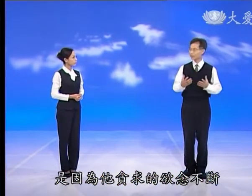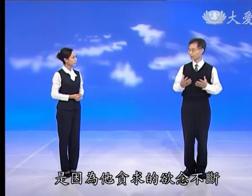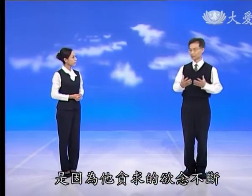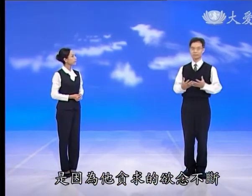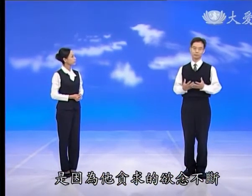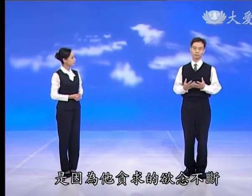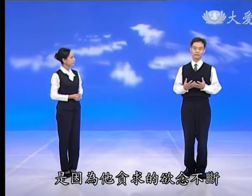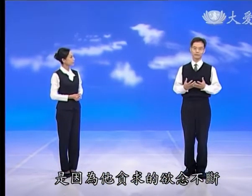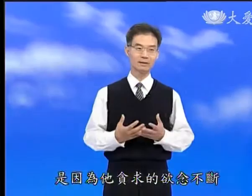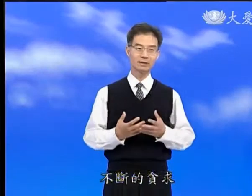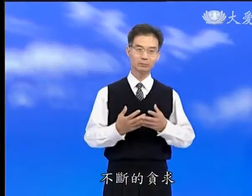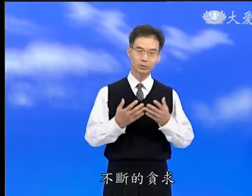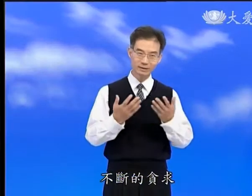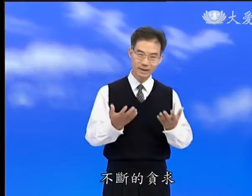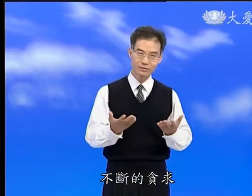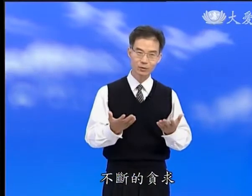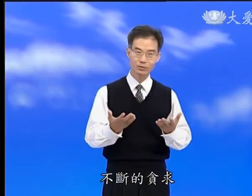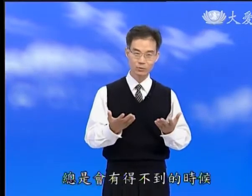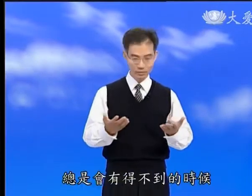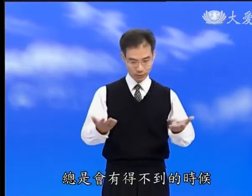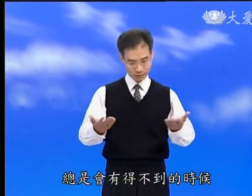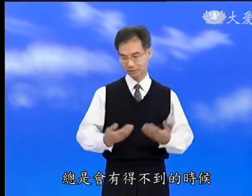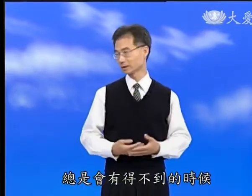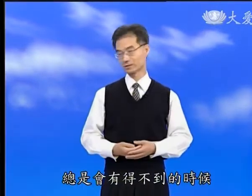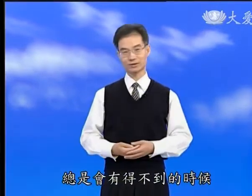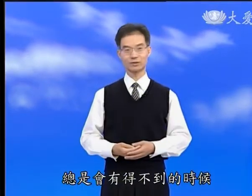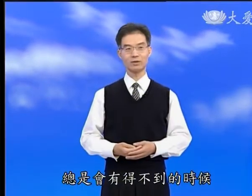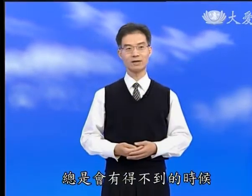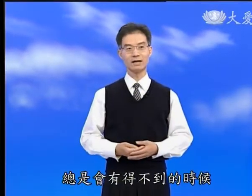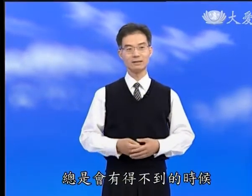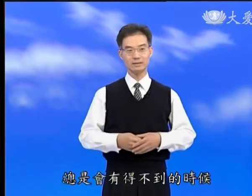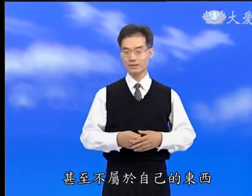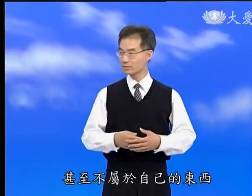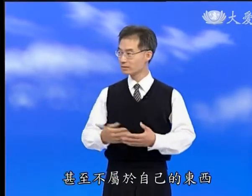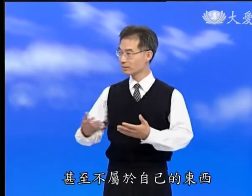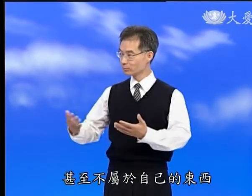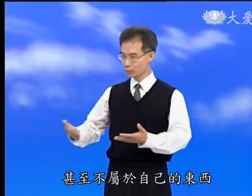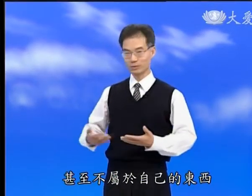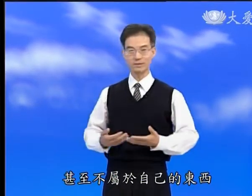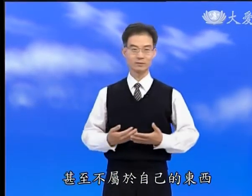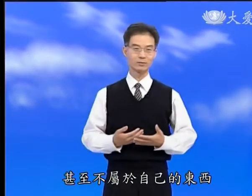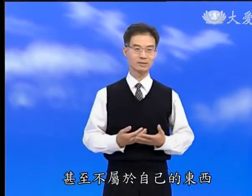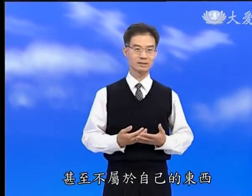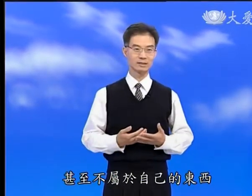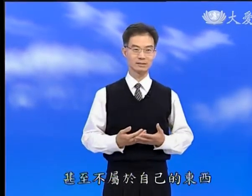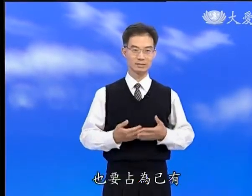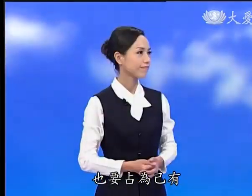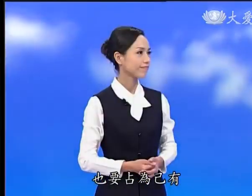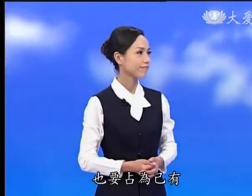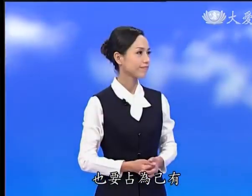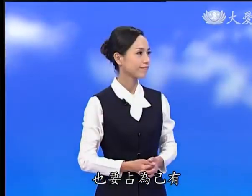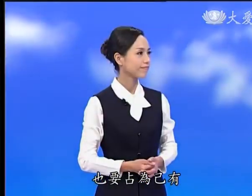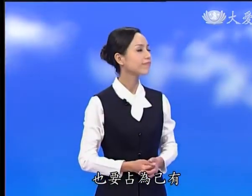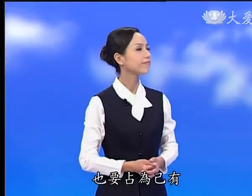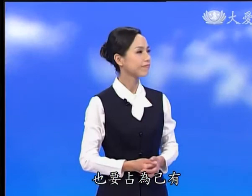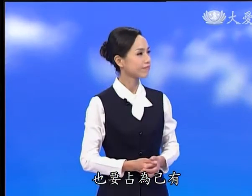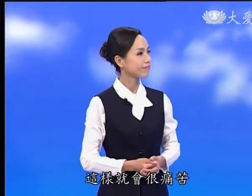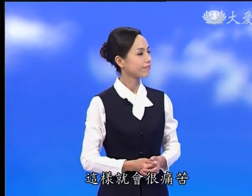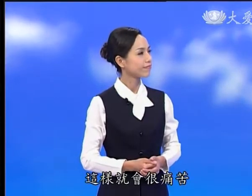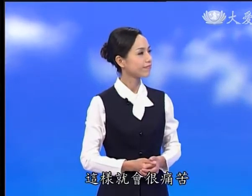求的欲念不断，那不断的贪求总是会有得不到的时候啊，那甚至不属于自己的东西呢，也是要占为己有，那这样就会